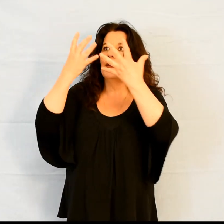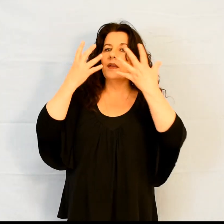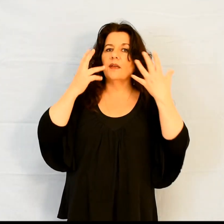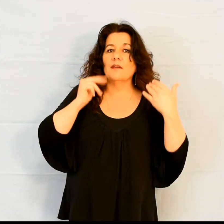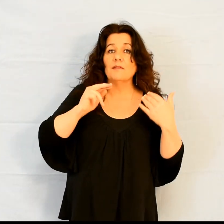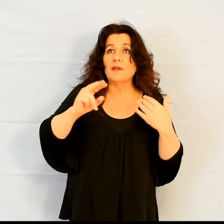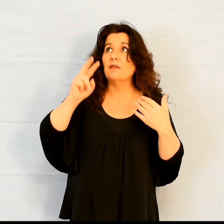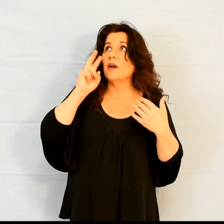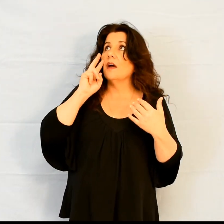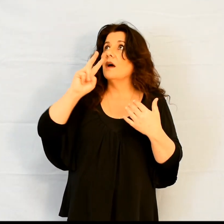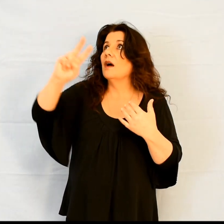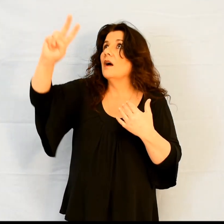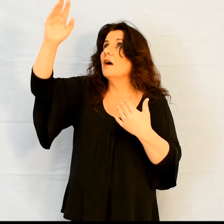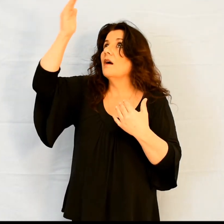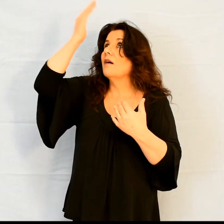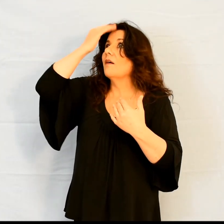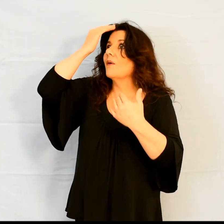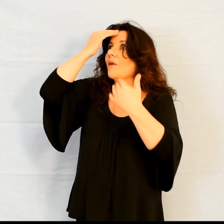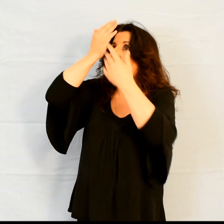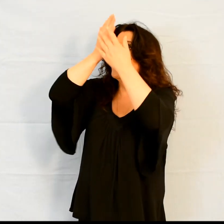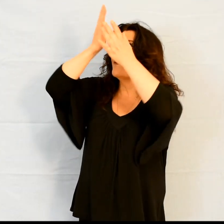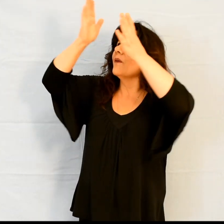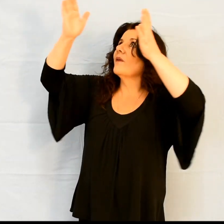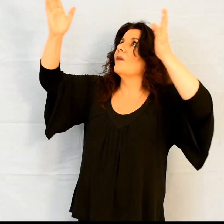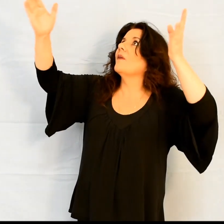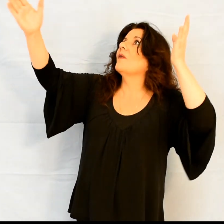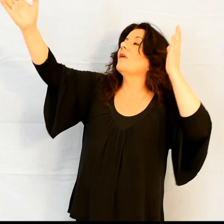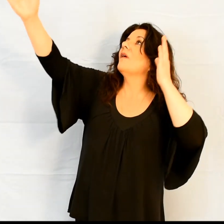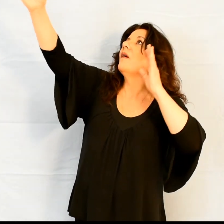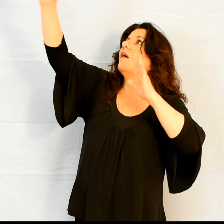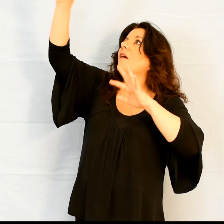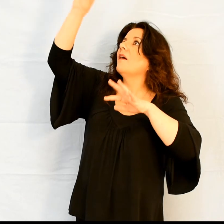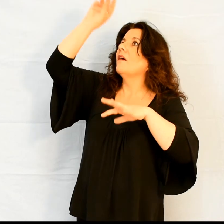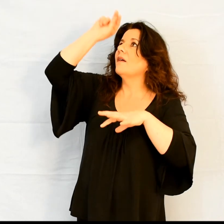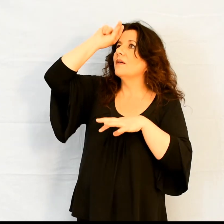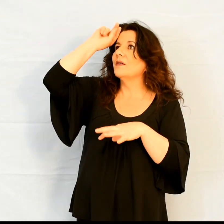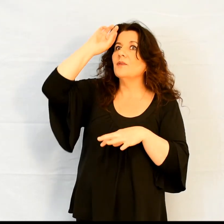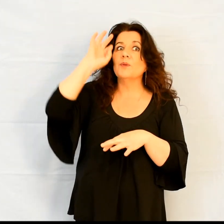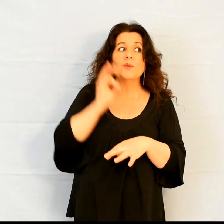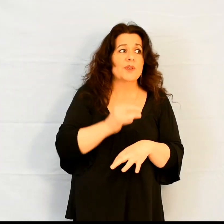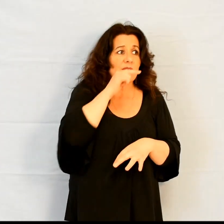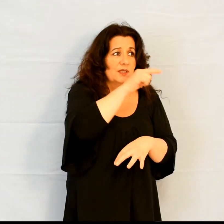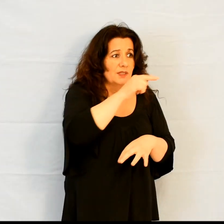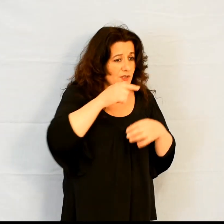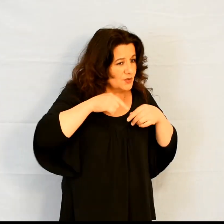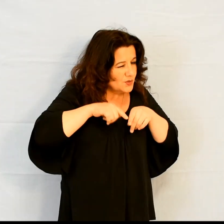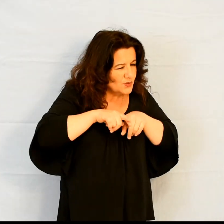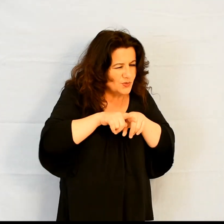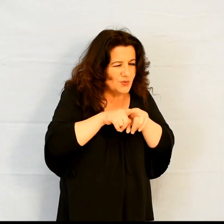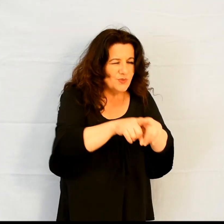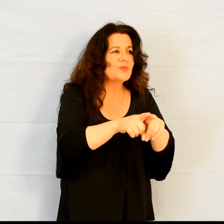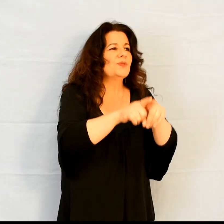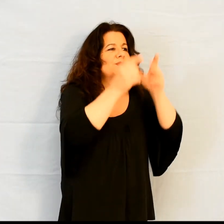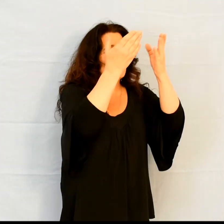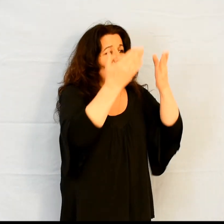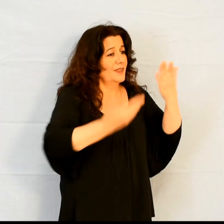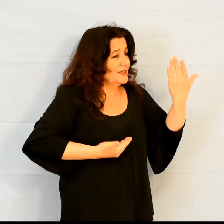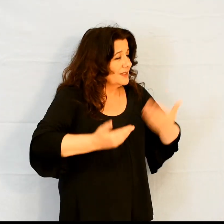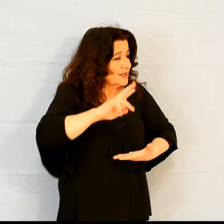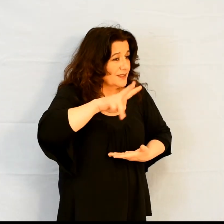Le juste, mon serviteur, justifiera les multitudes. Il se chargera